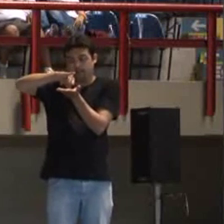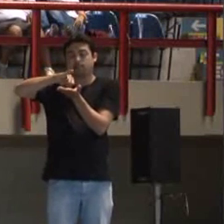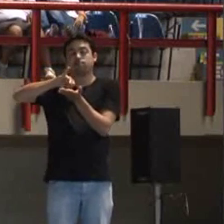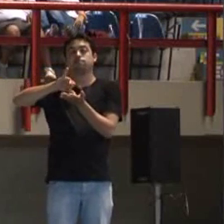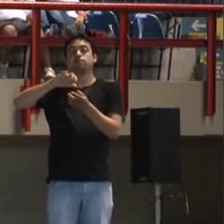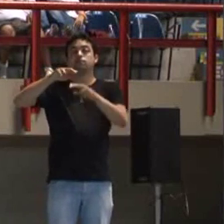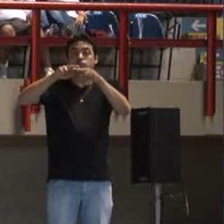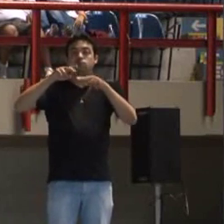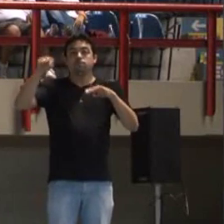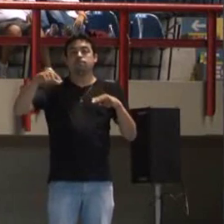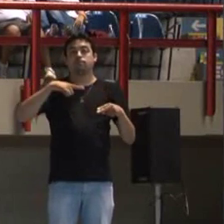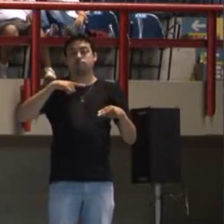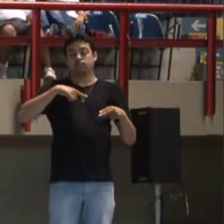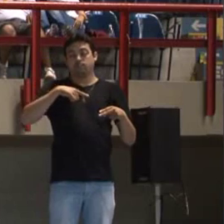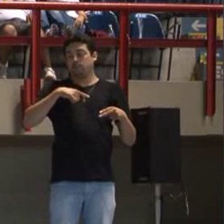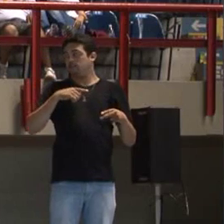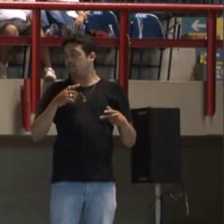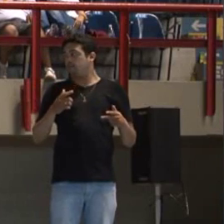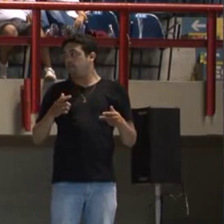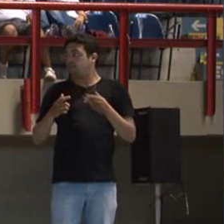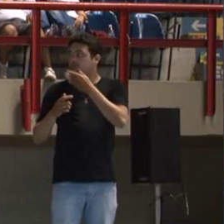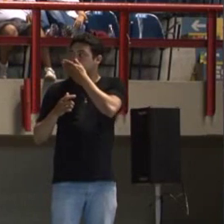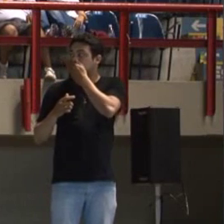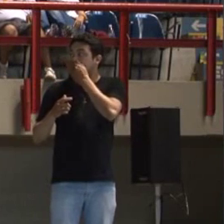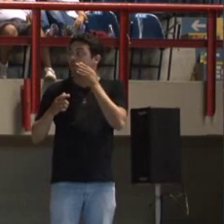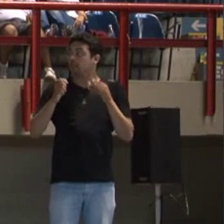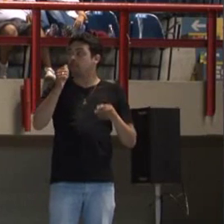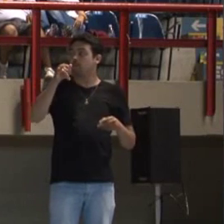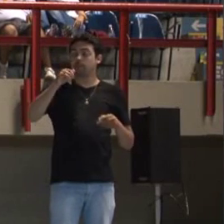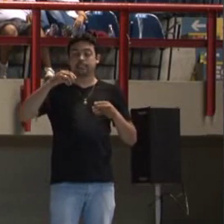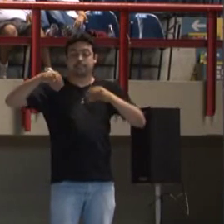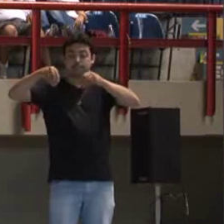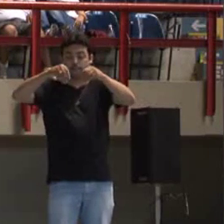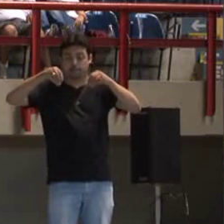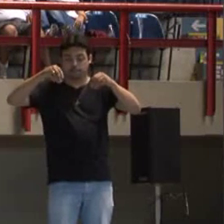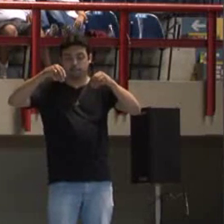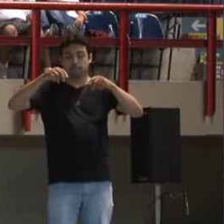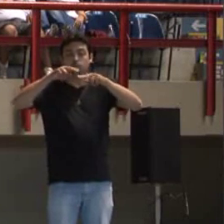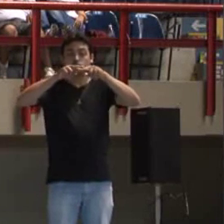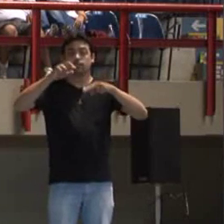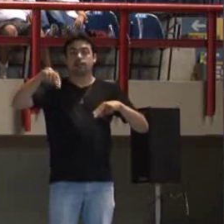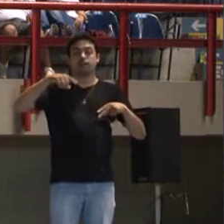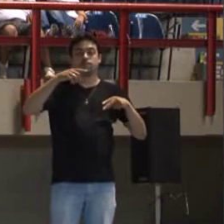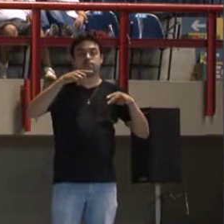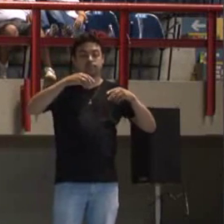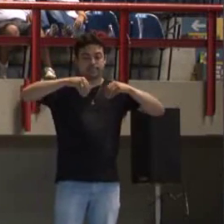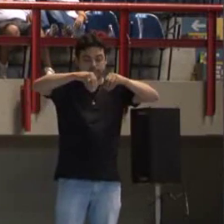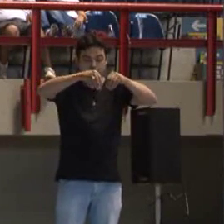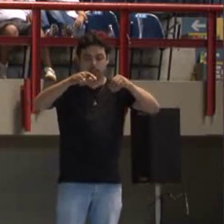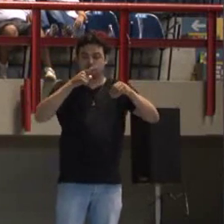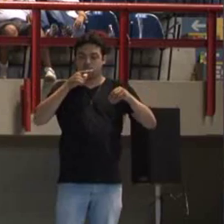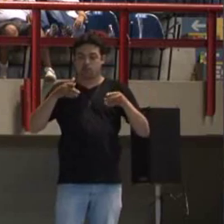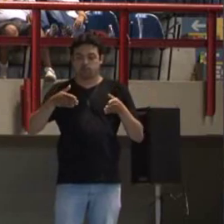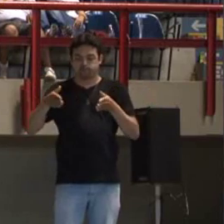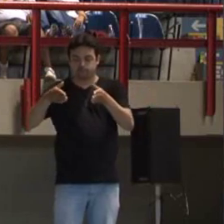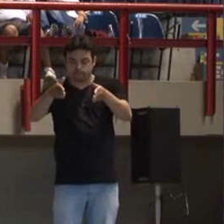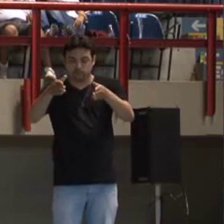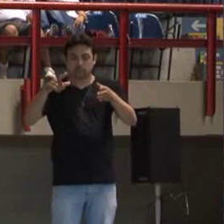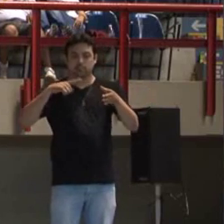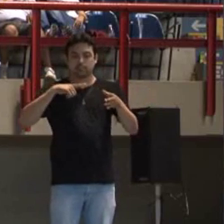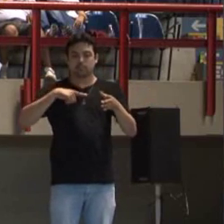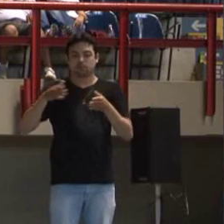água de rio e Âmia não quer dizer paixão, quer dizer terra. Terra entre os rios é no Iraque,